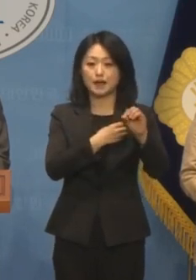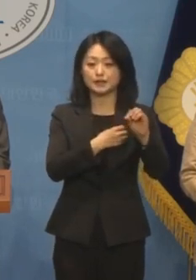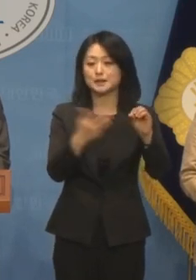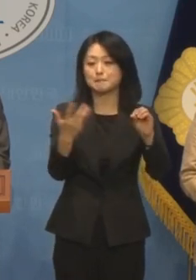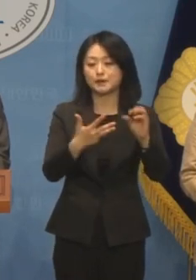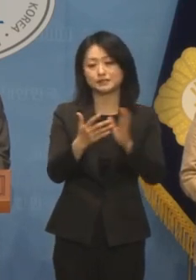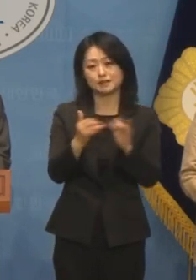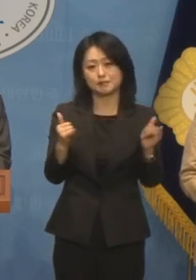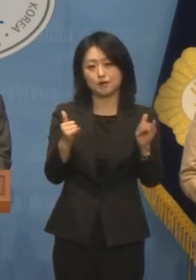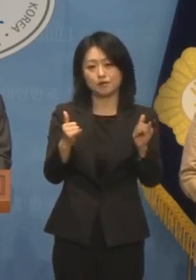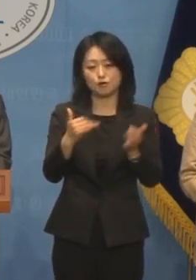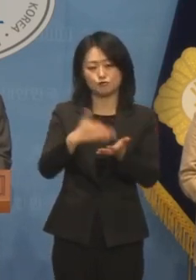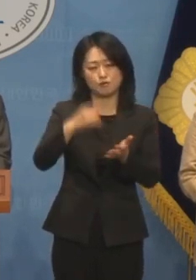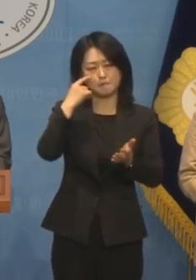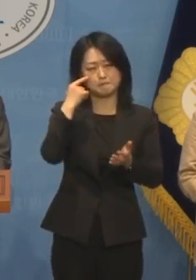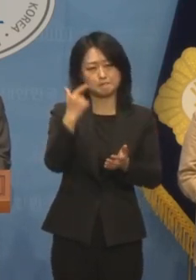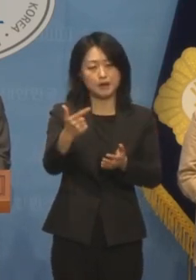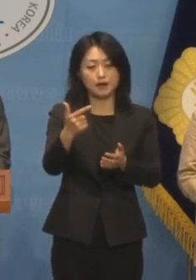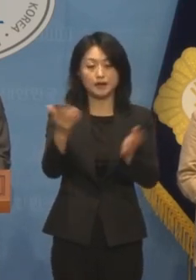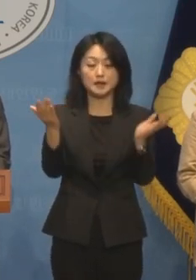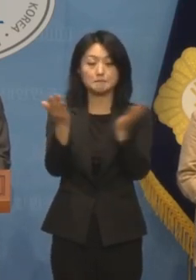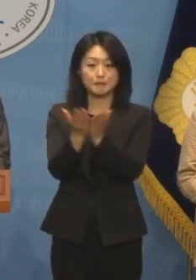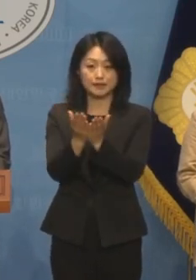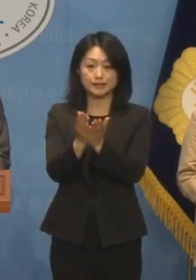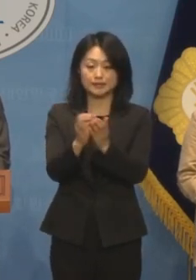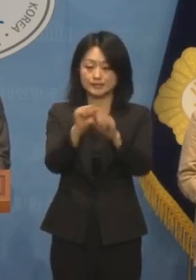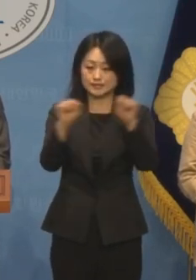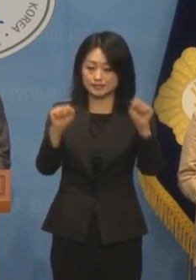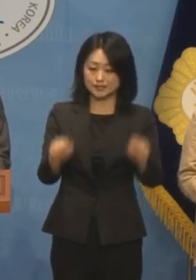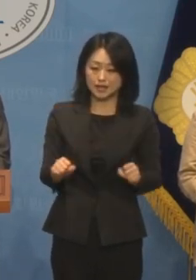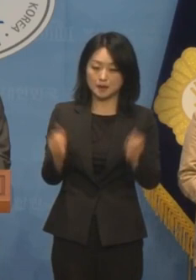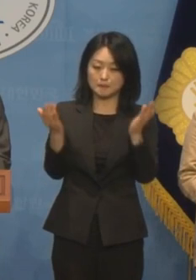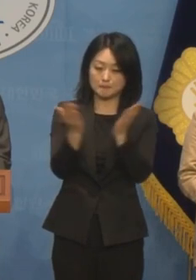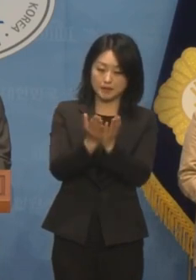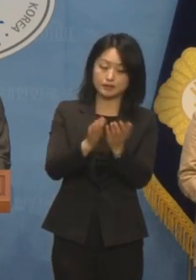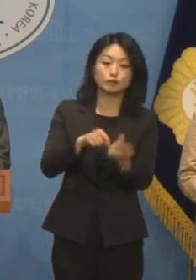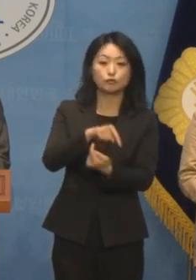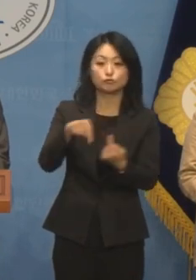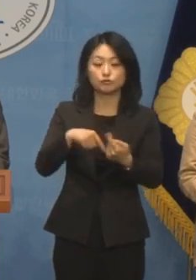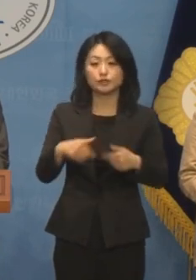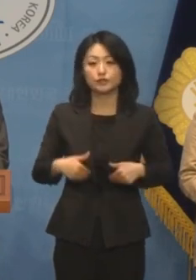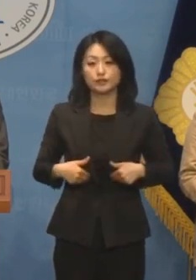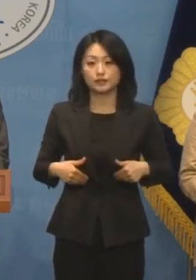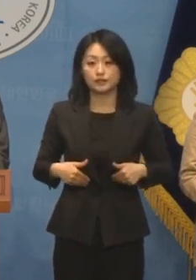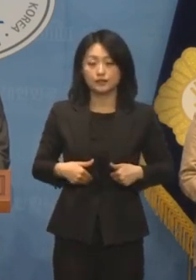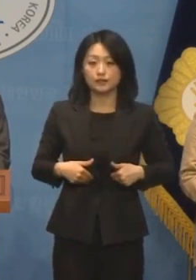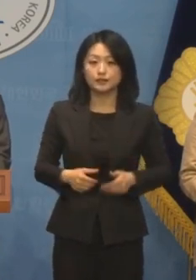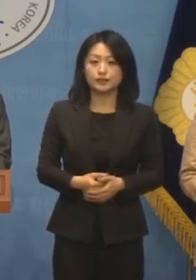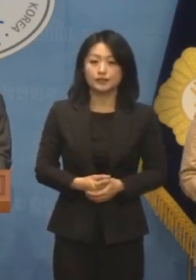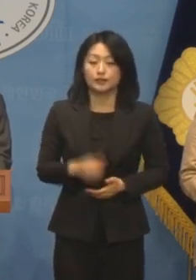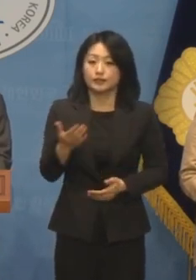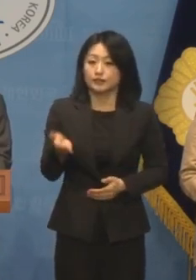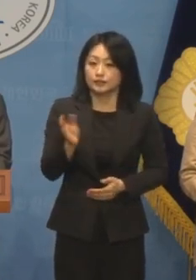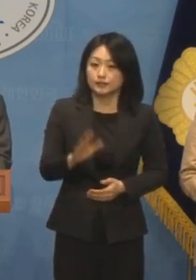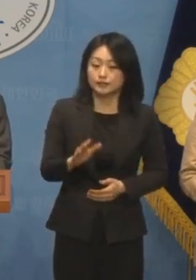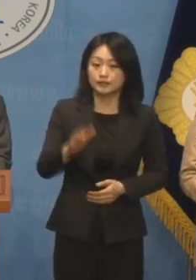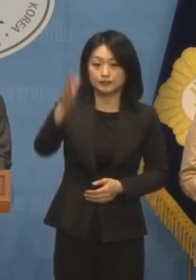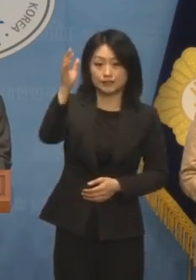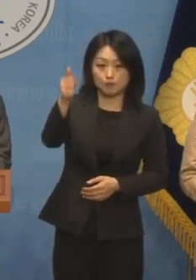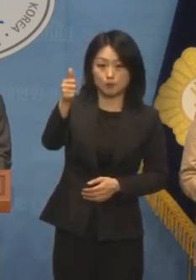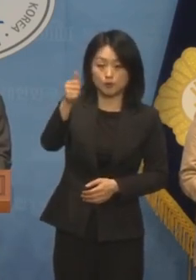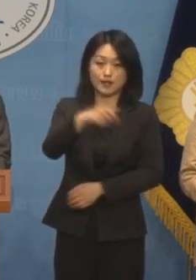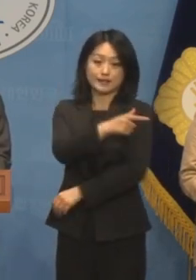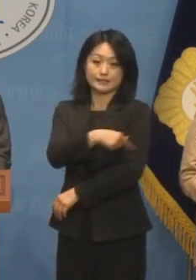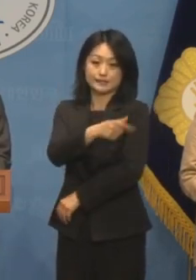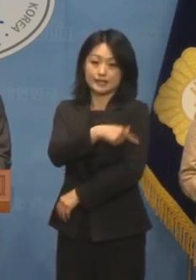거대한 시민단체의 규모에 걸맞는 체계적이고 민주적인 운영이 필요합니다. 그러나